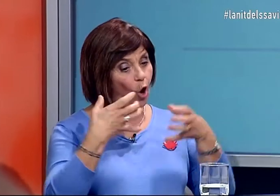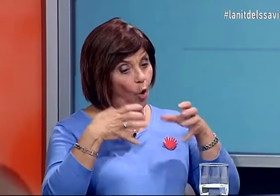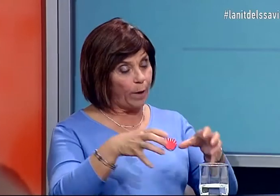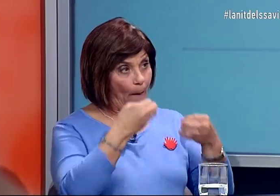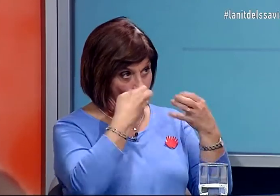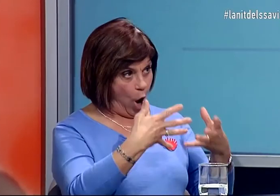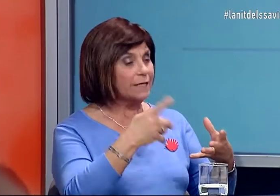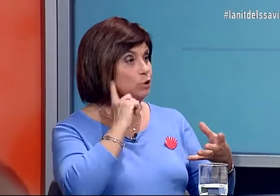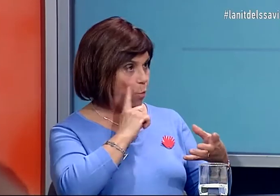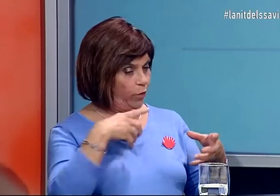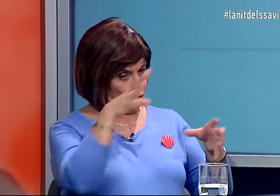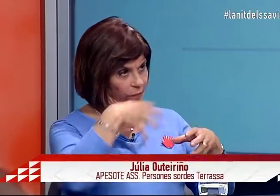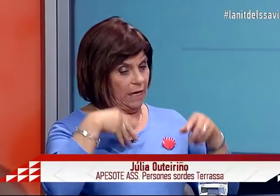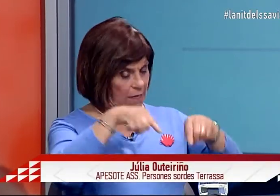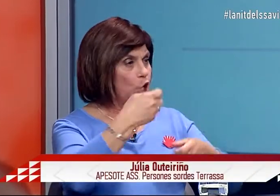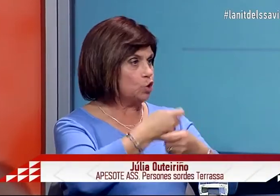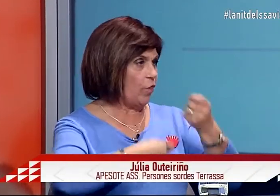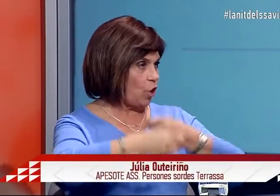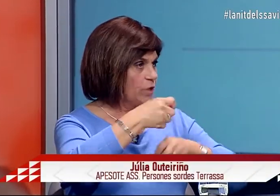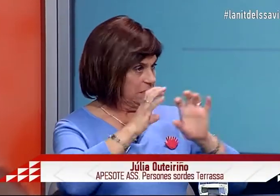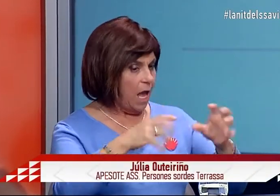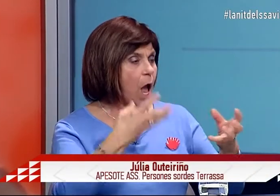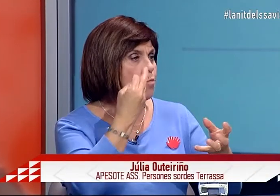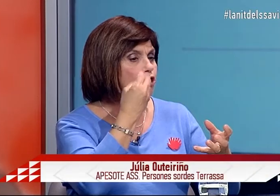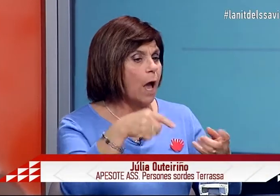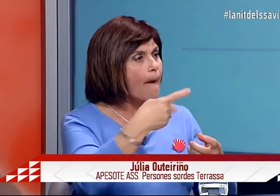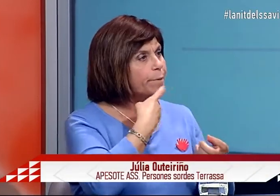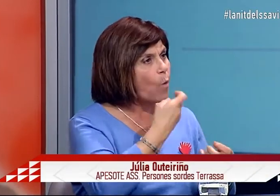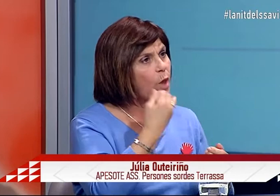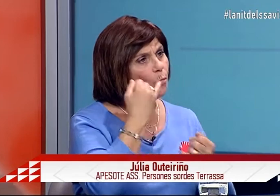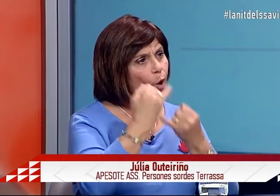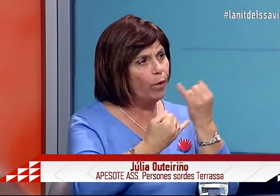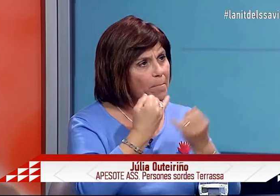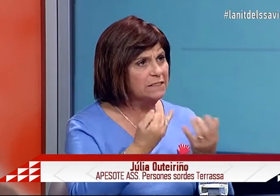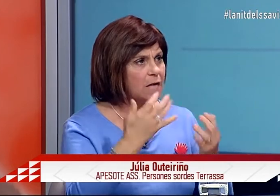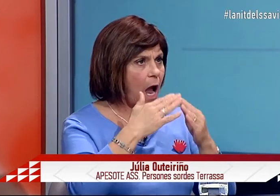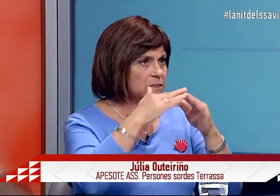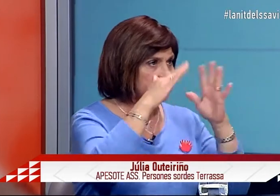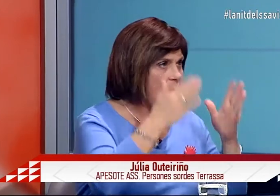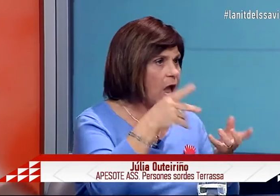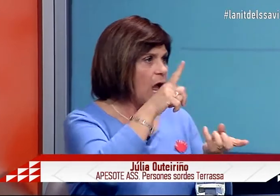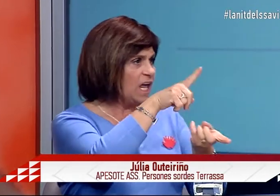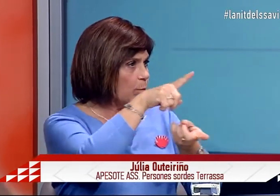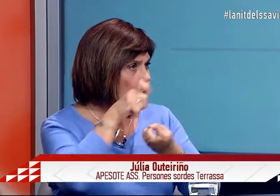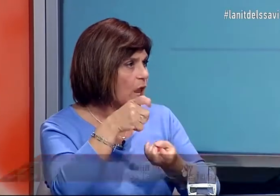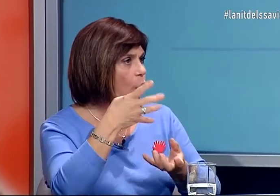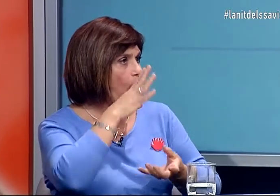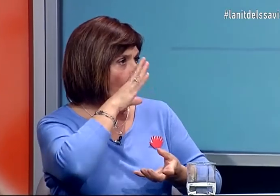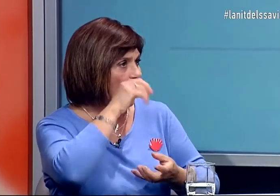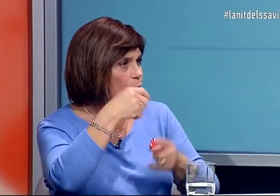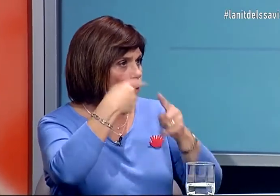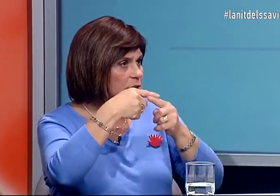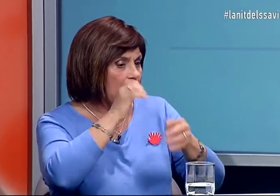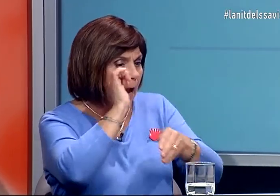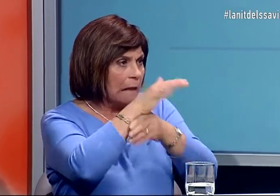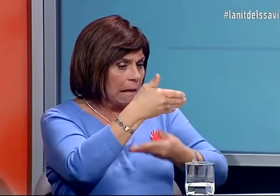Sí, sí que és veritat que és molt millor ser associat amb alguna associació també, perquè sí, a vegades pots compartir problemes